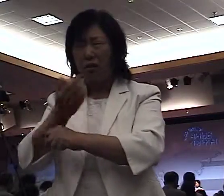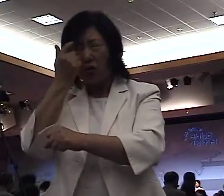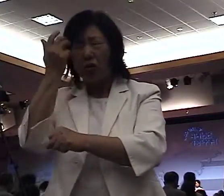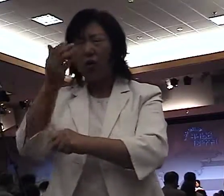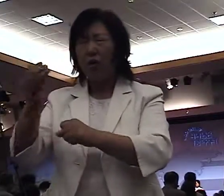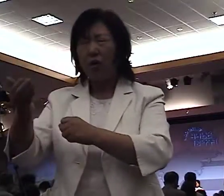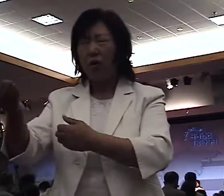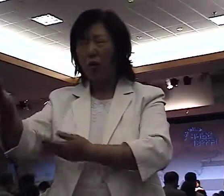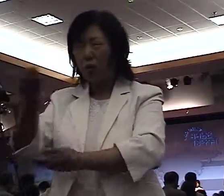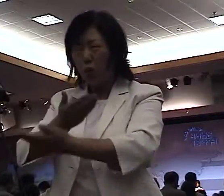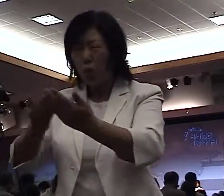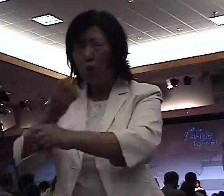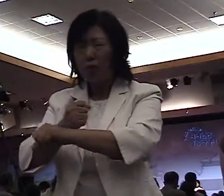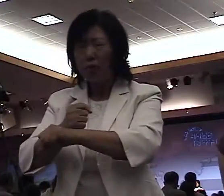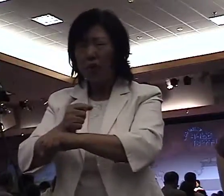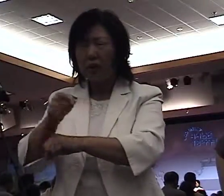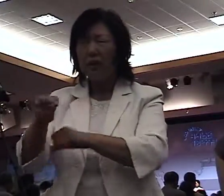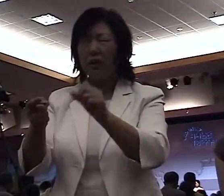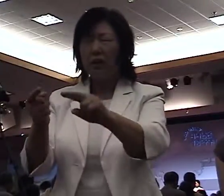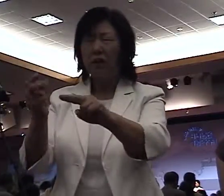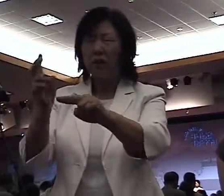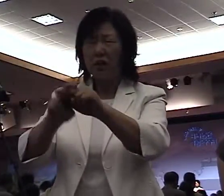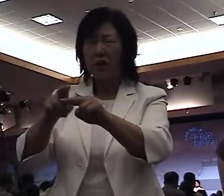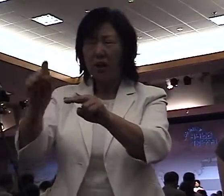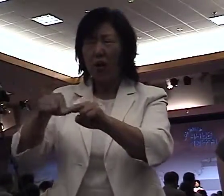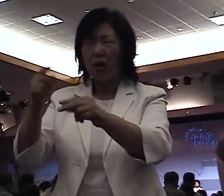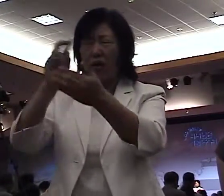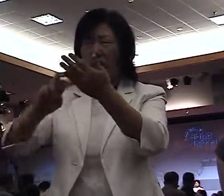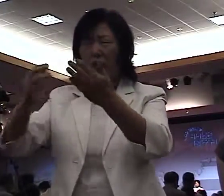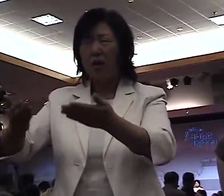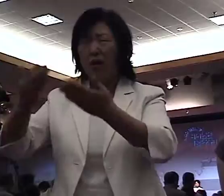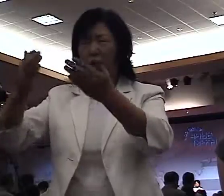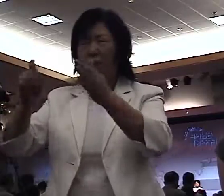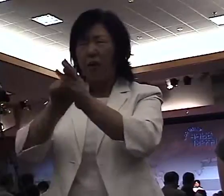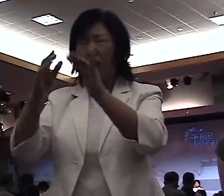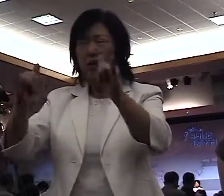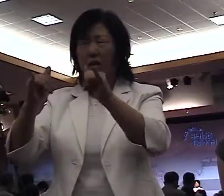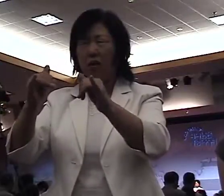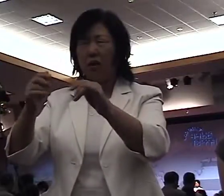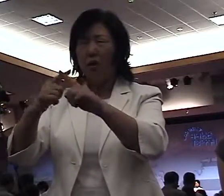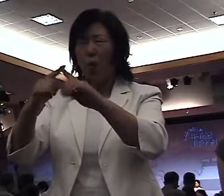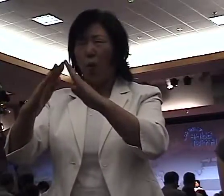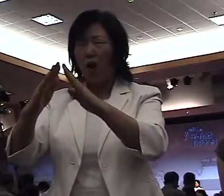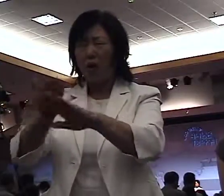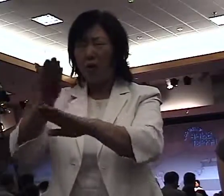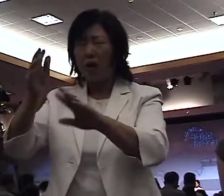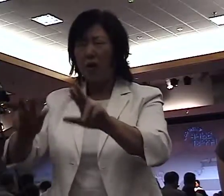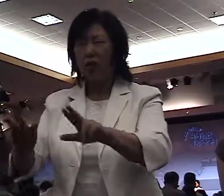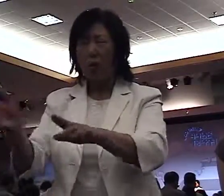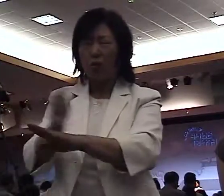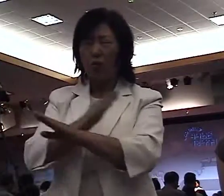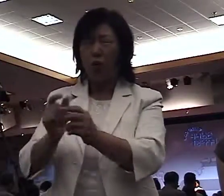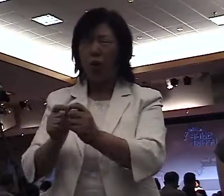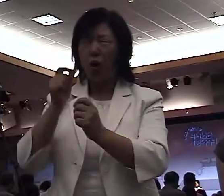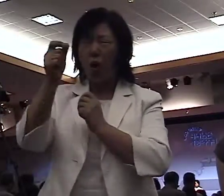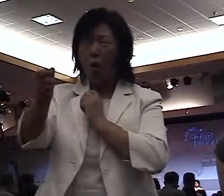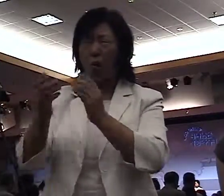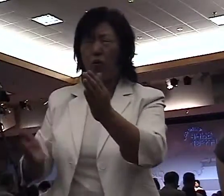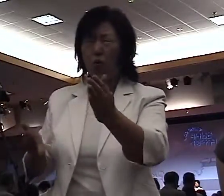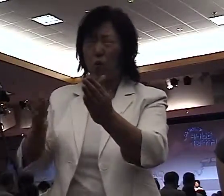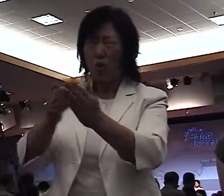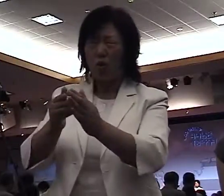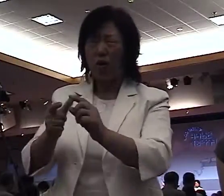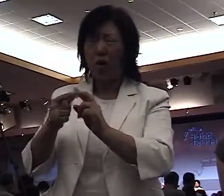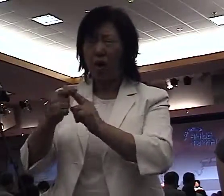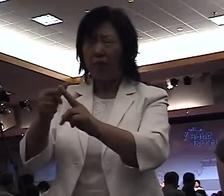자리에 나와 주님을 바라보며 찬양하는 모든 주의 백성들 위해, 주님의 교회 위에 이제로부터 영원토록